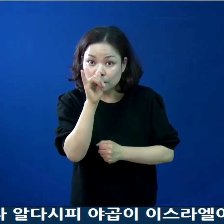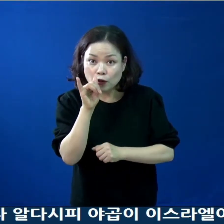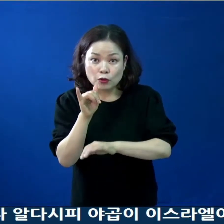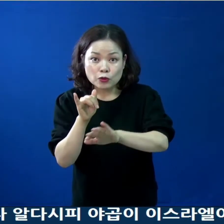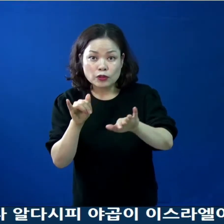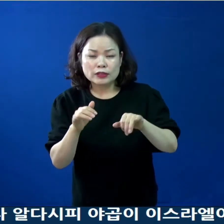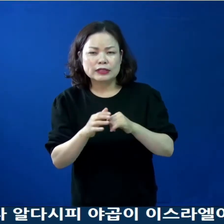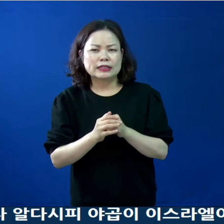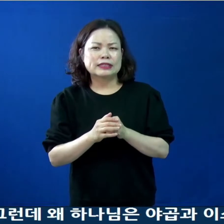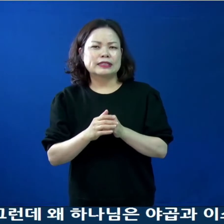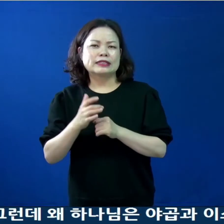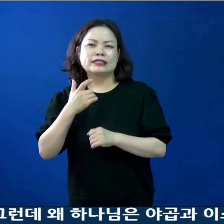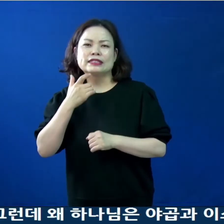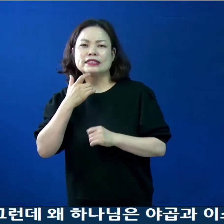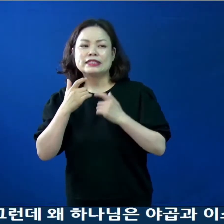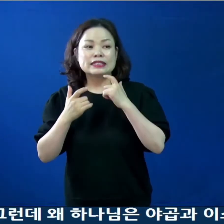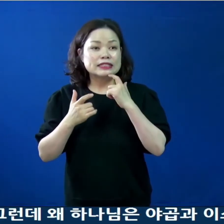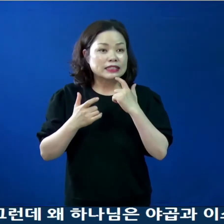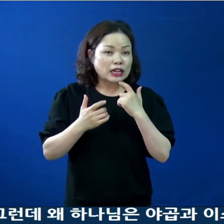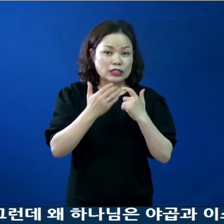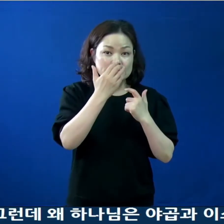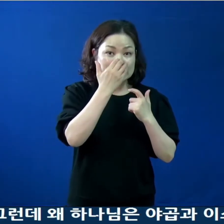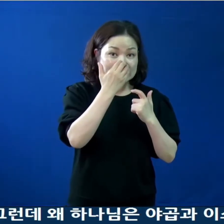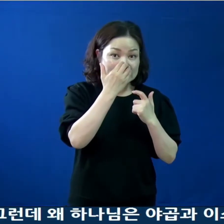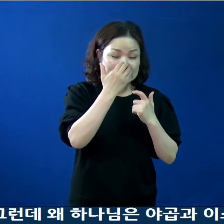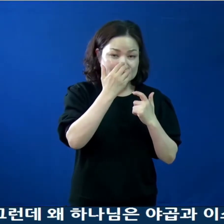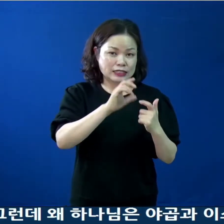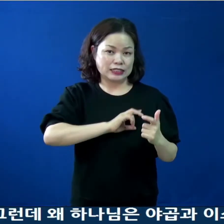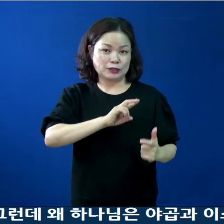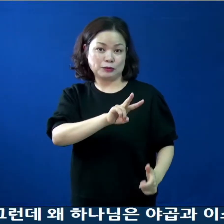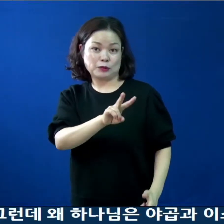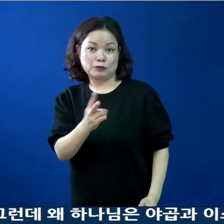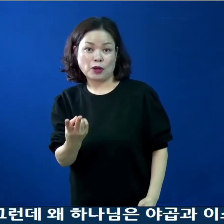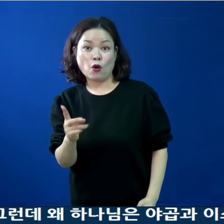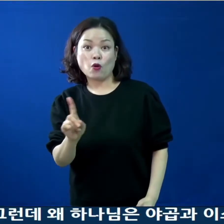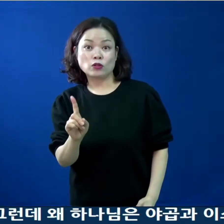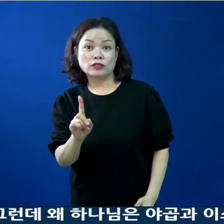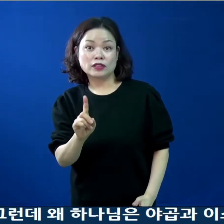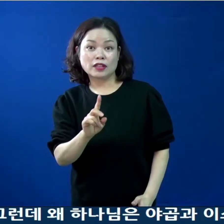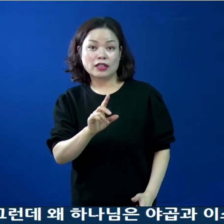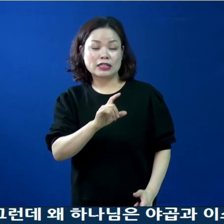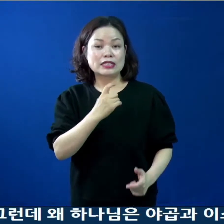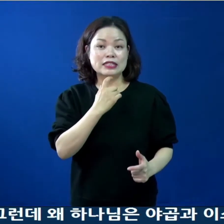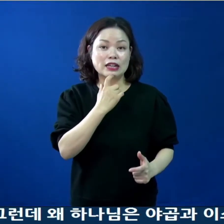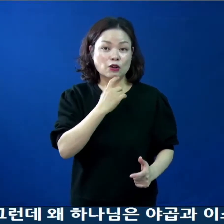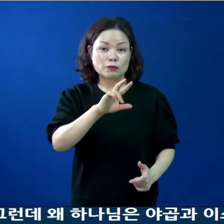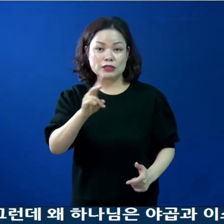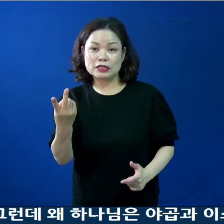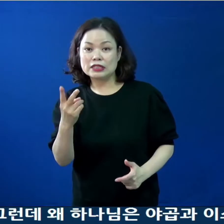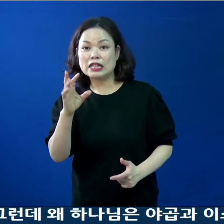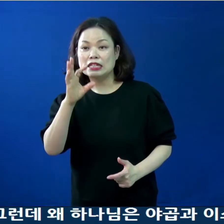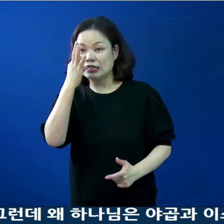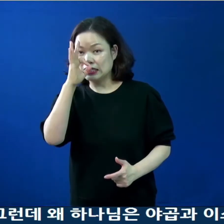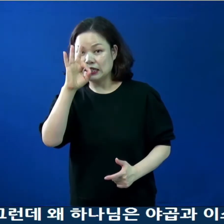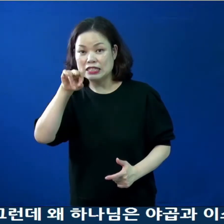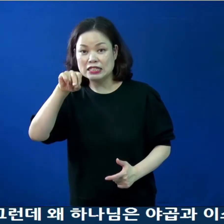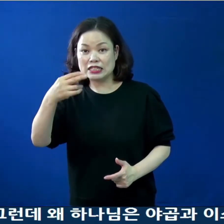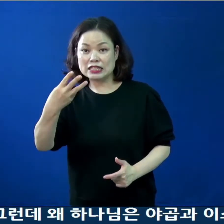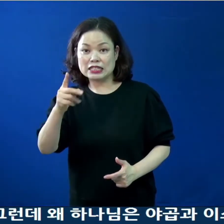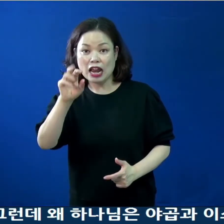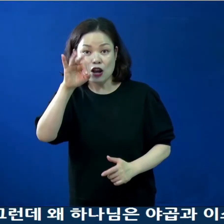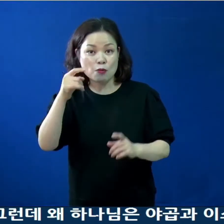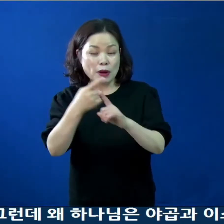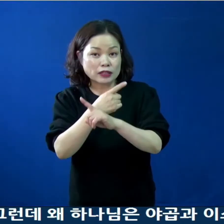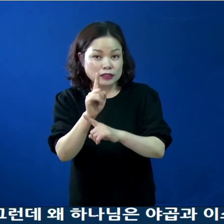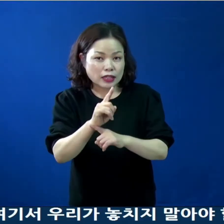여러분, 이 야곱이 이 이스라엘로 이름이 개명이 됐는데 언제 개명됐죠? 어디서? 네,